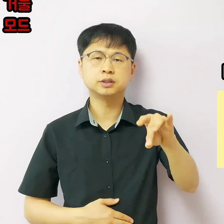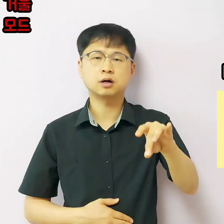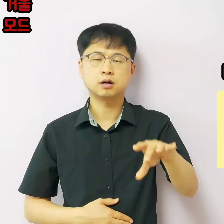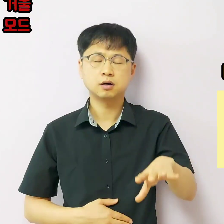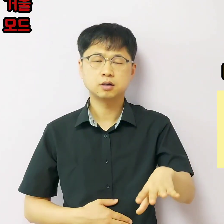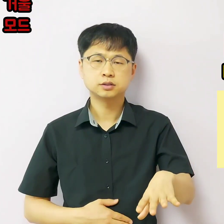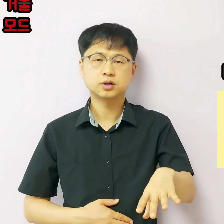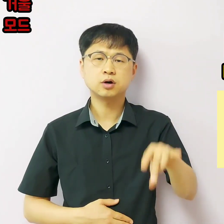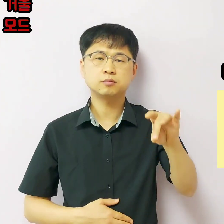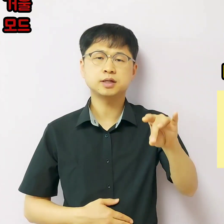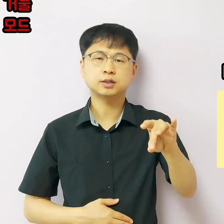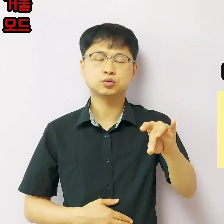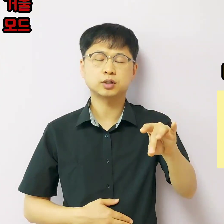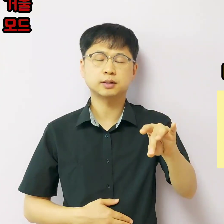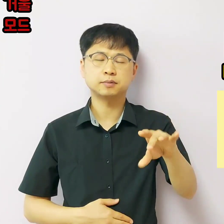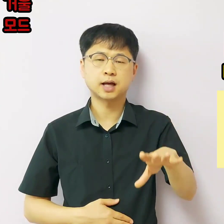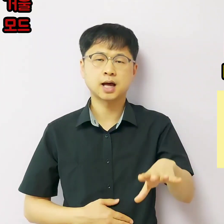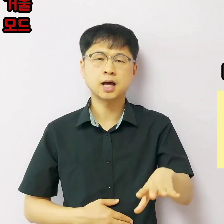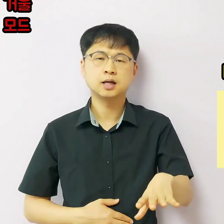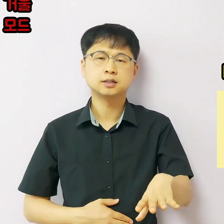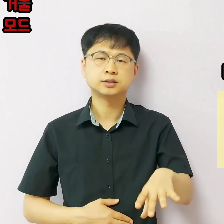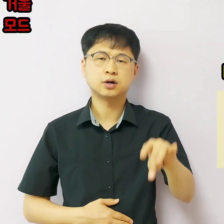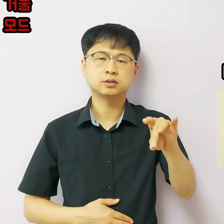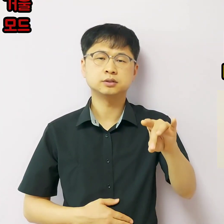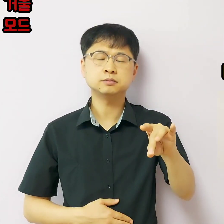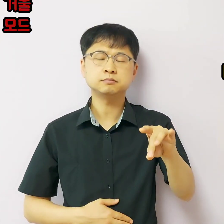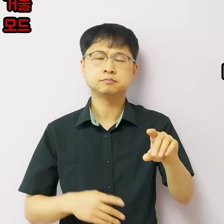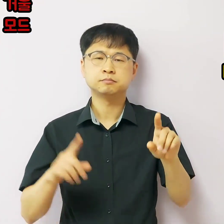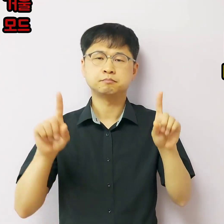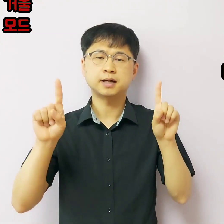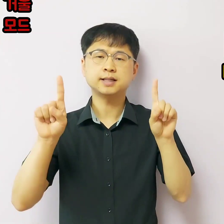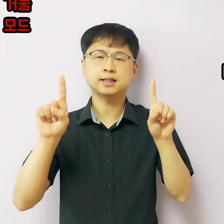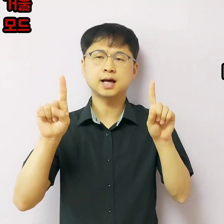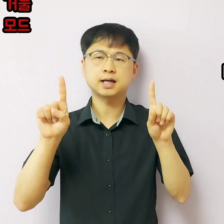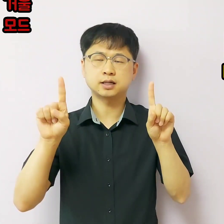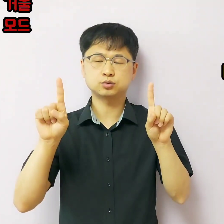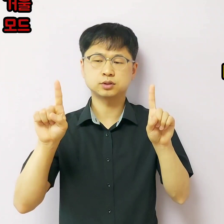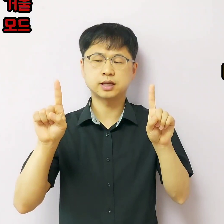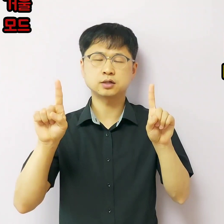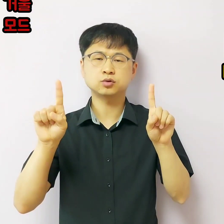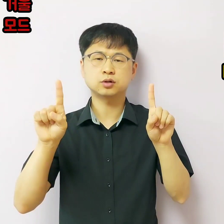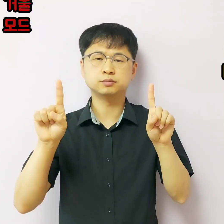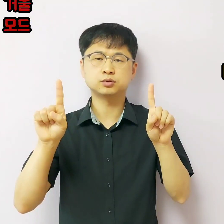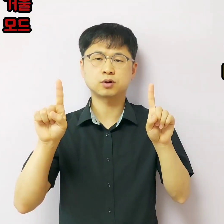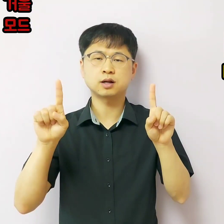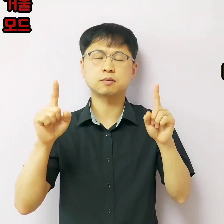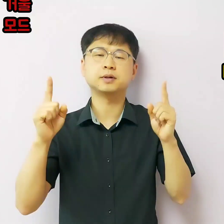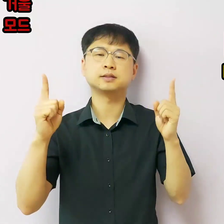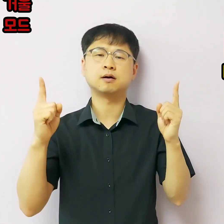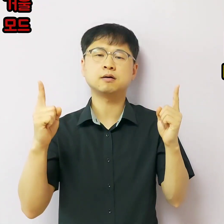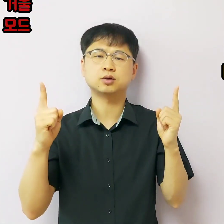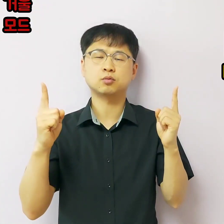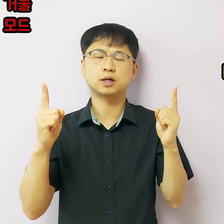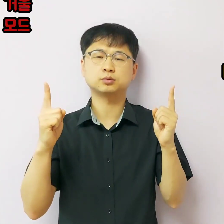먼저 처음이란 수어가 됩니다. 처음. 만나다 라는 수어는 양손 검지 손가락만 펴서 서로